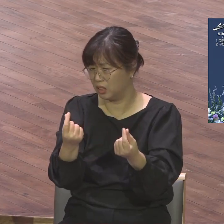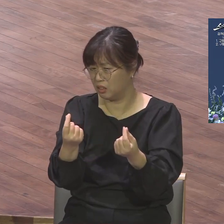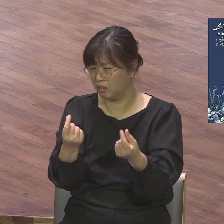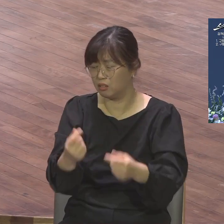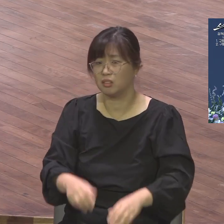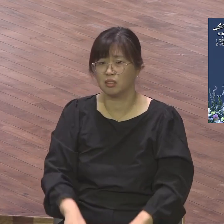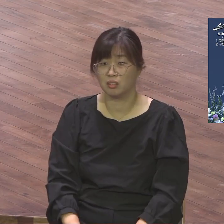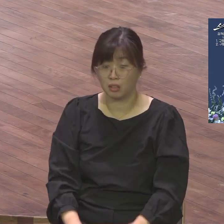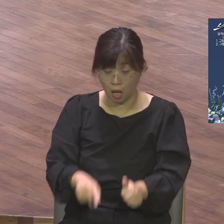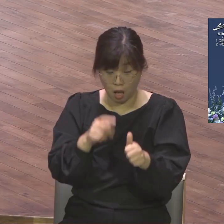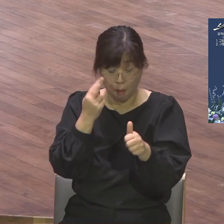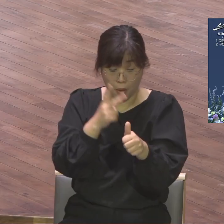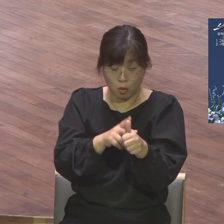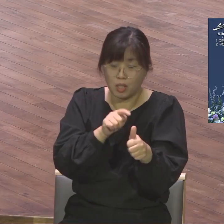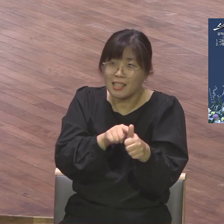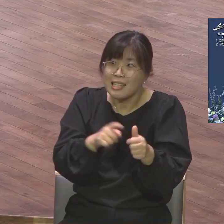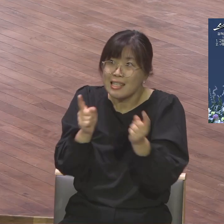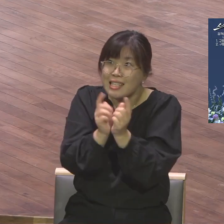했기 때문에